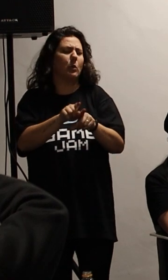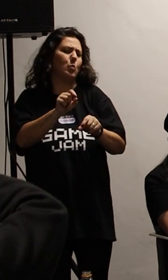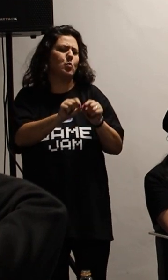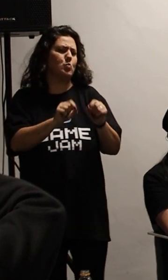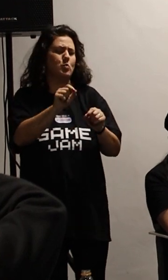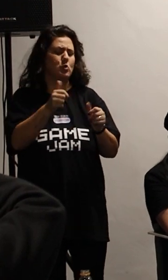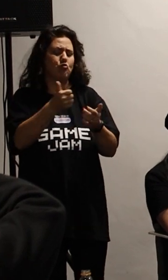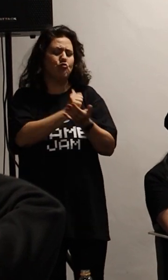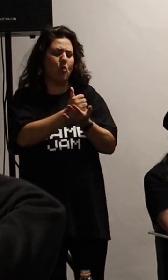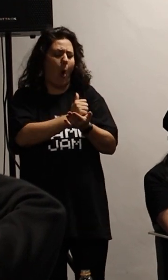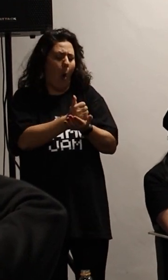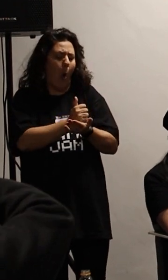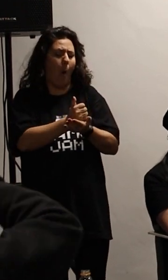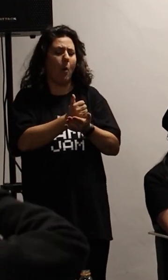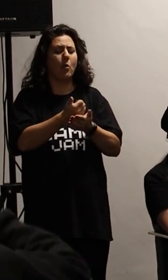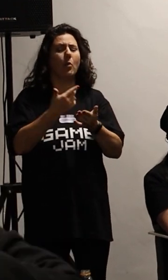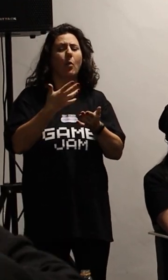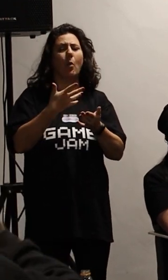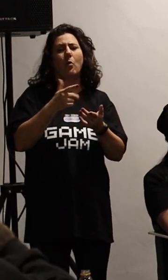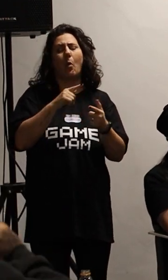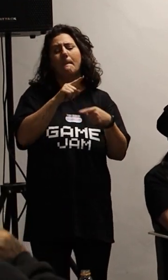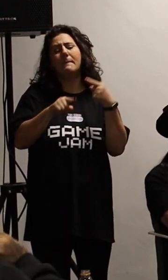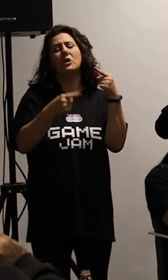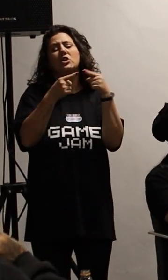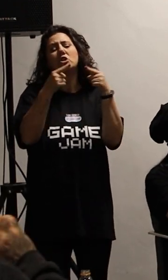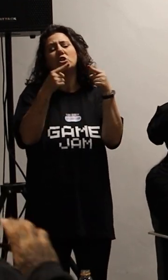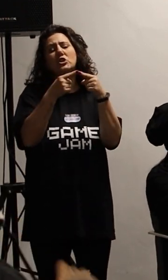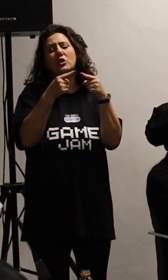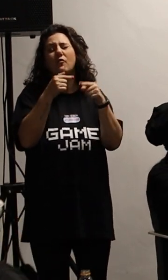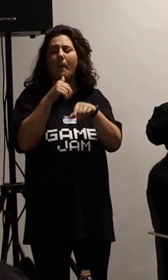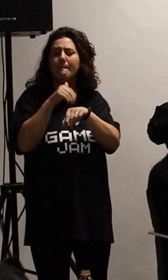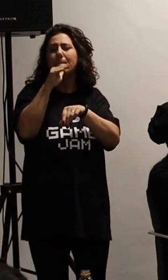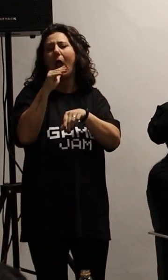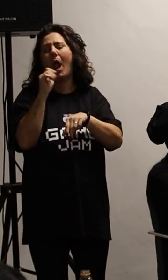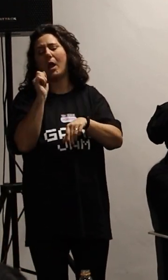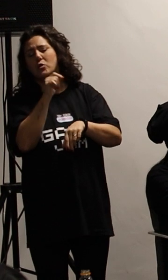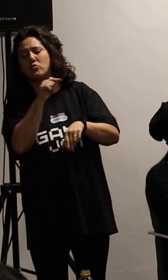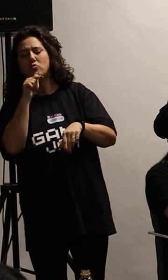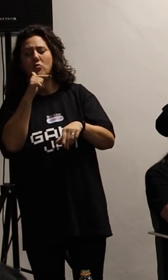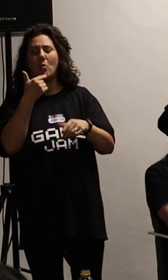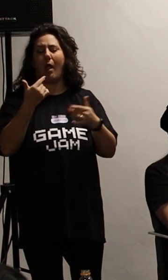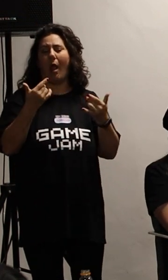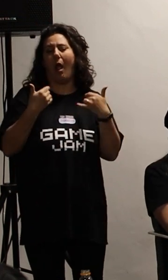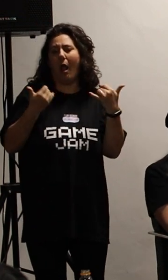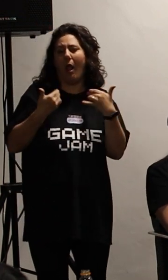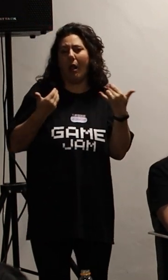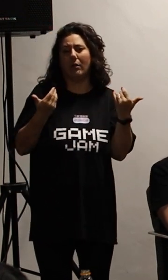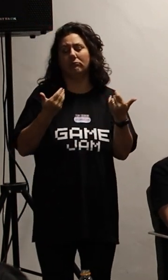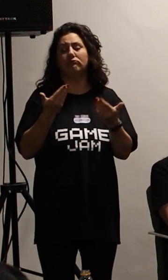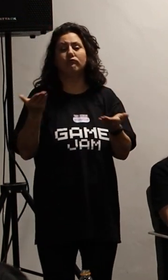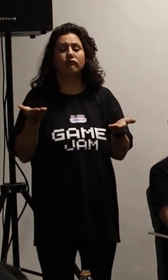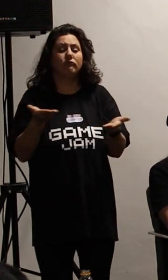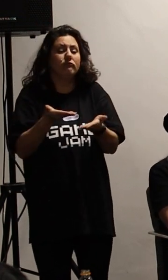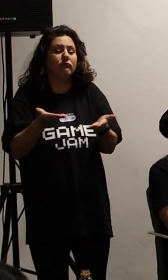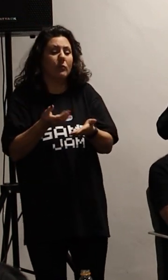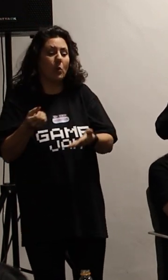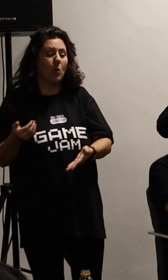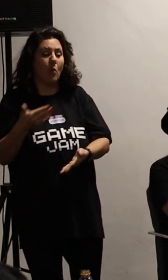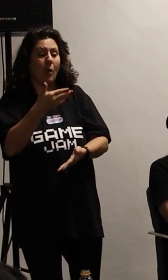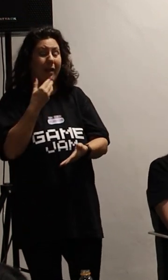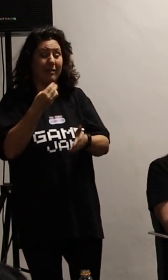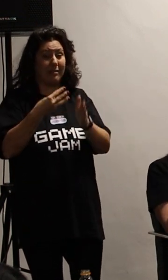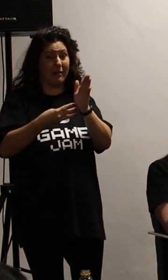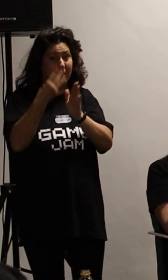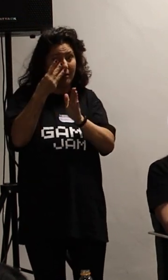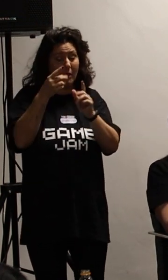educativos, jogos com algum propósito além de só diversão, né? E recentemente a gente foi terceiro lugar na